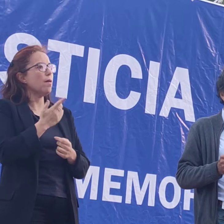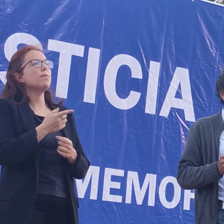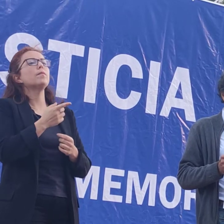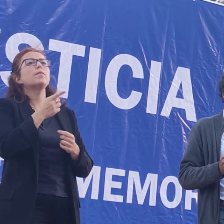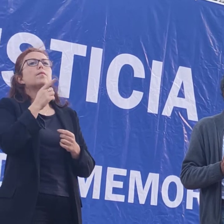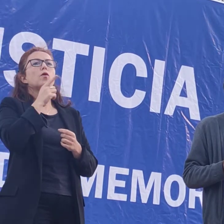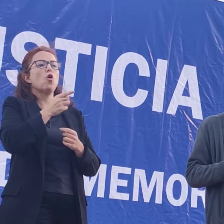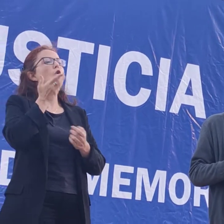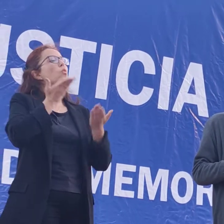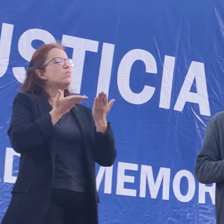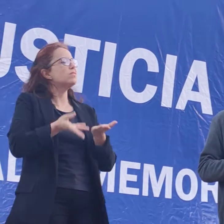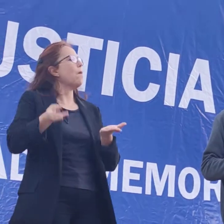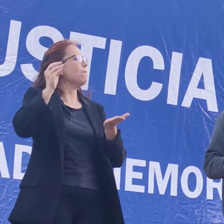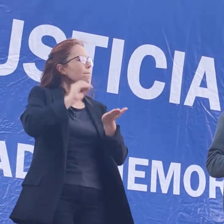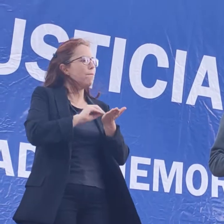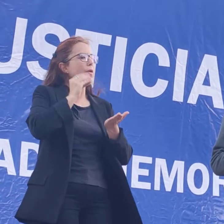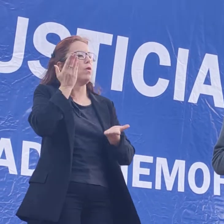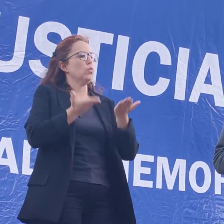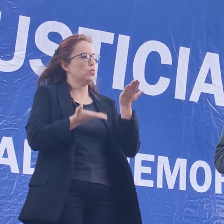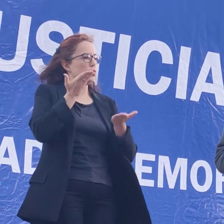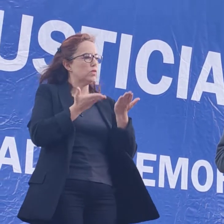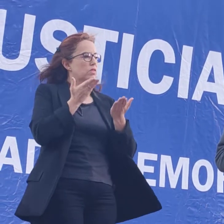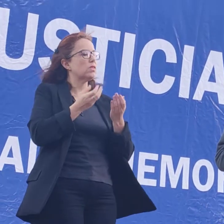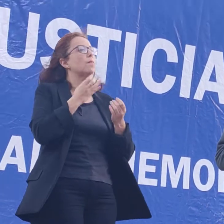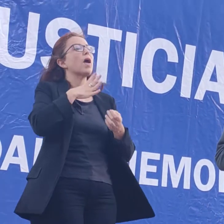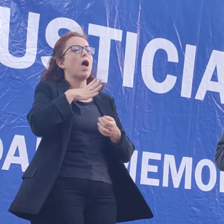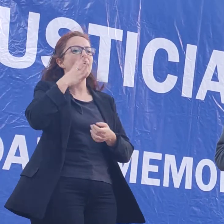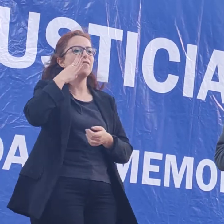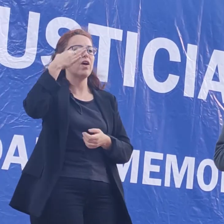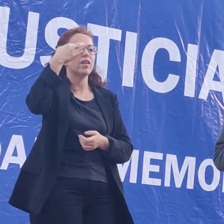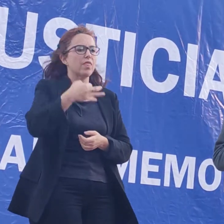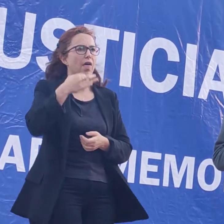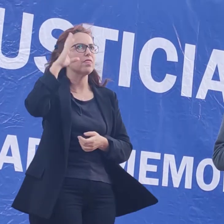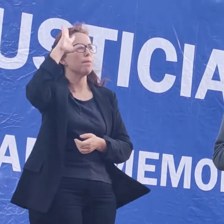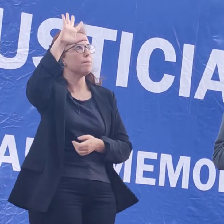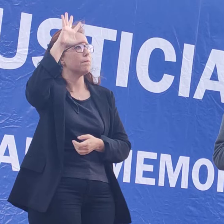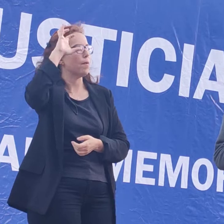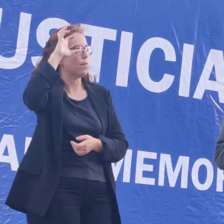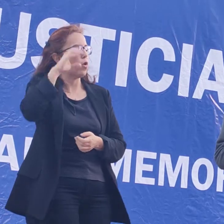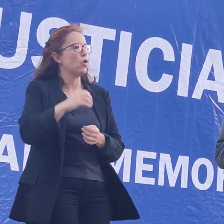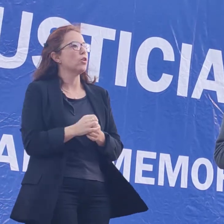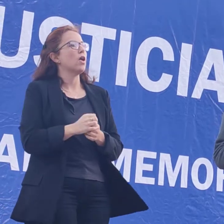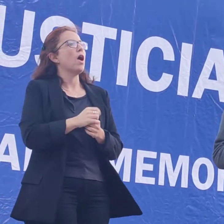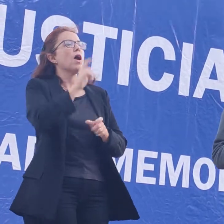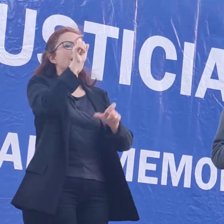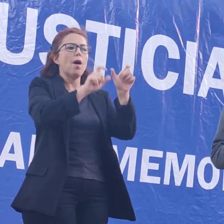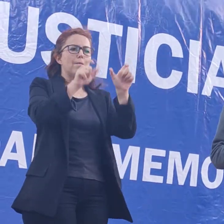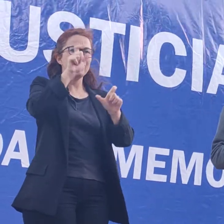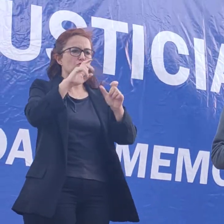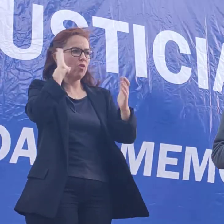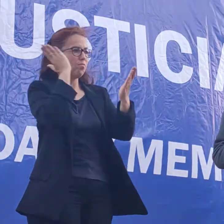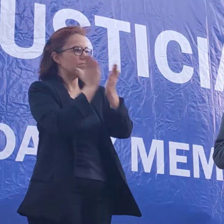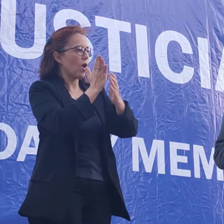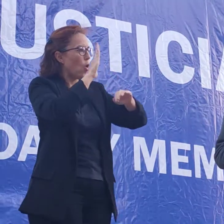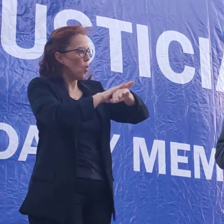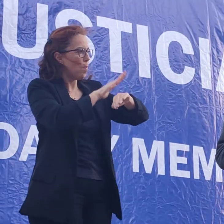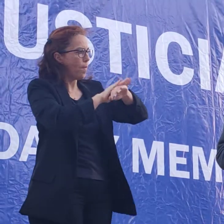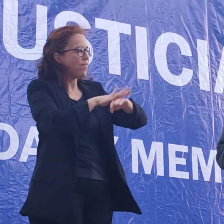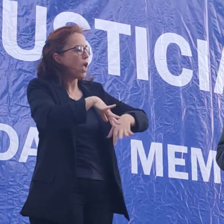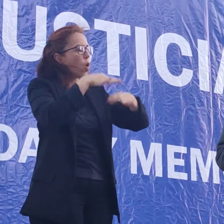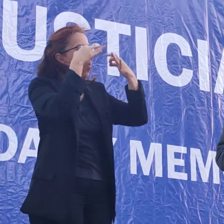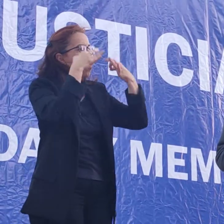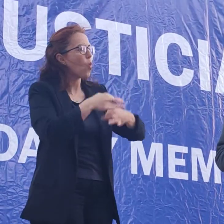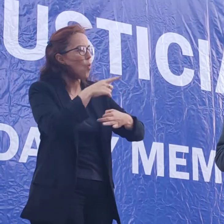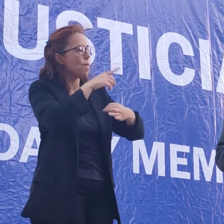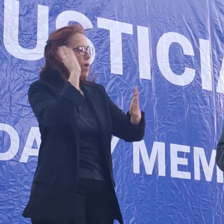justicia y más justicia, para que haya verdad y haya memoria, y que los condenados cumplan cabalmente